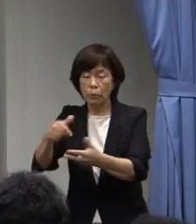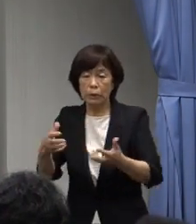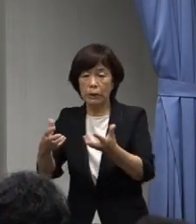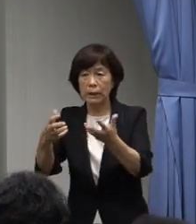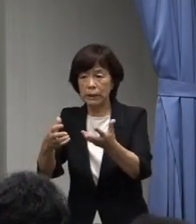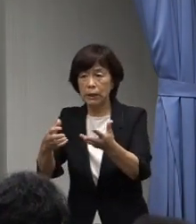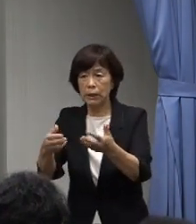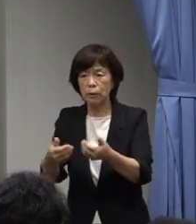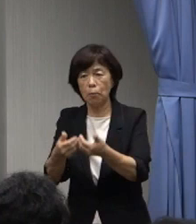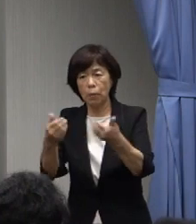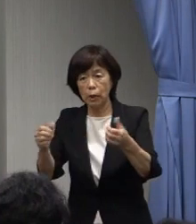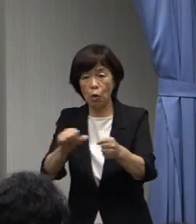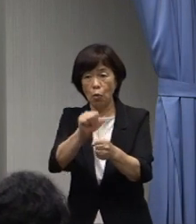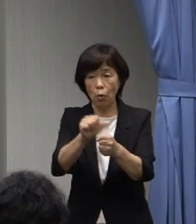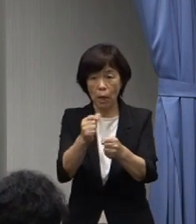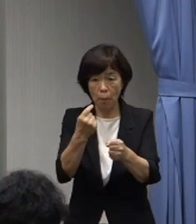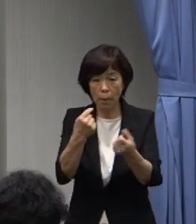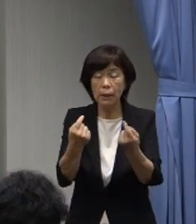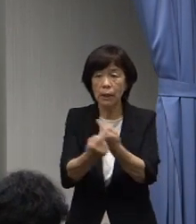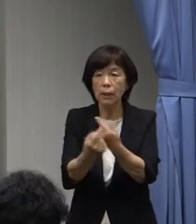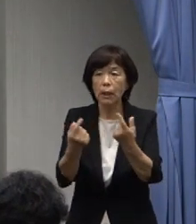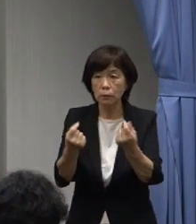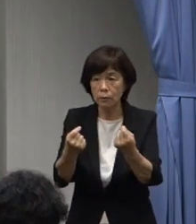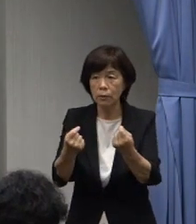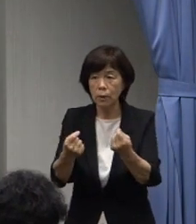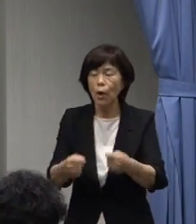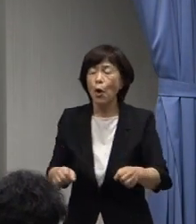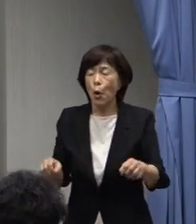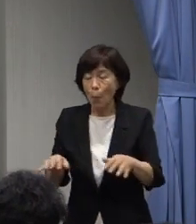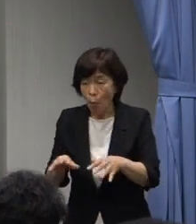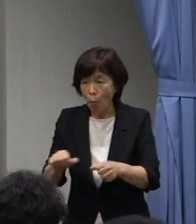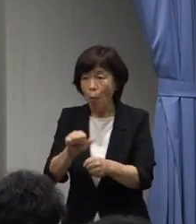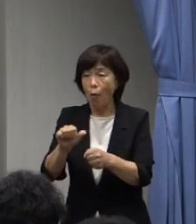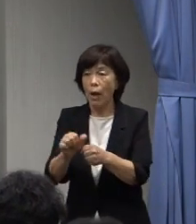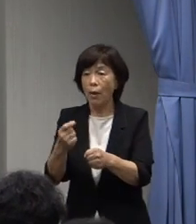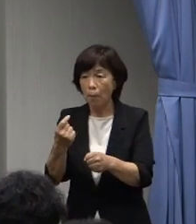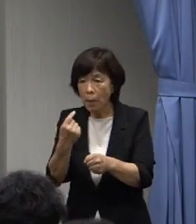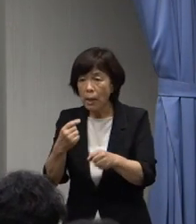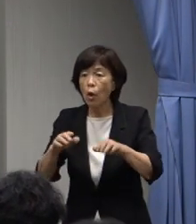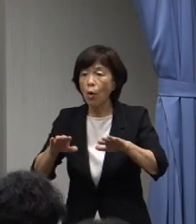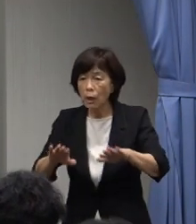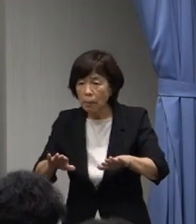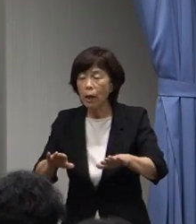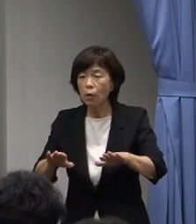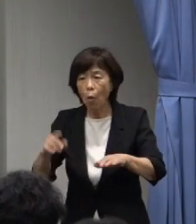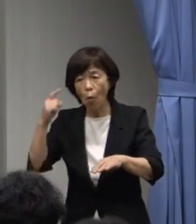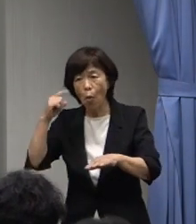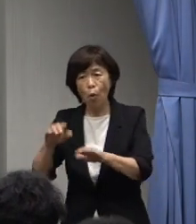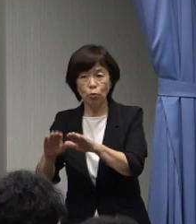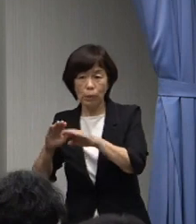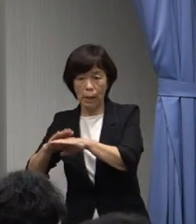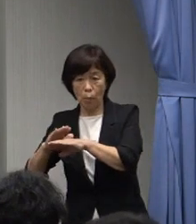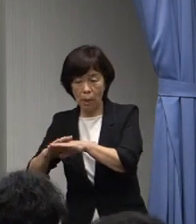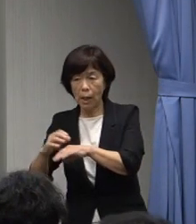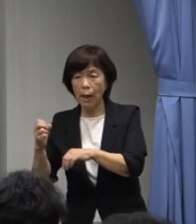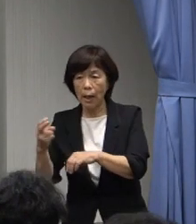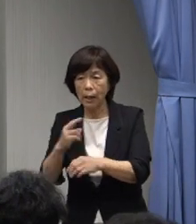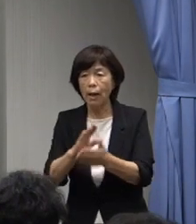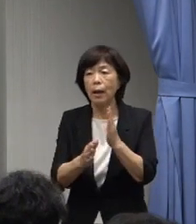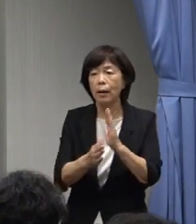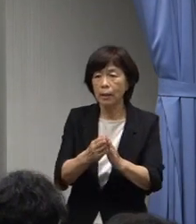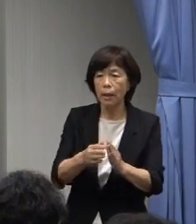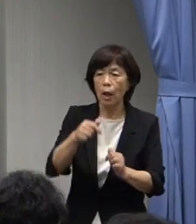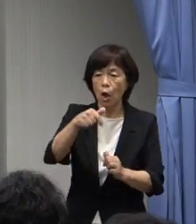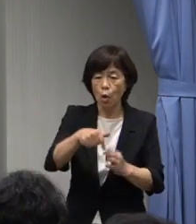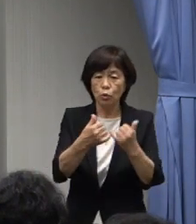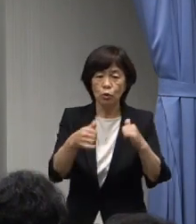えるということで、もう丸5年が経つ洪水での今の受け止めとですね、また改めてにもなりますが、府